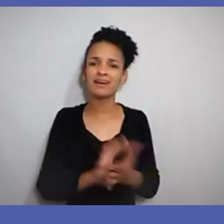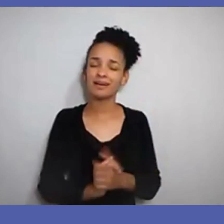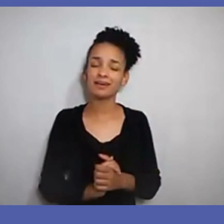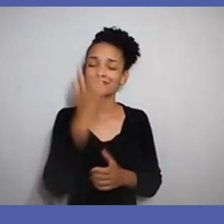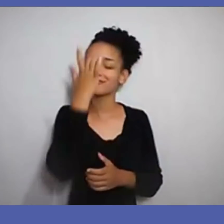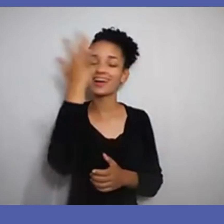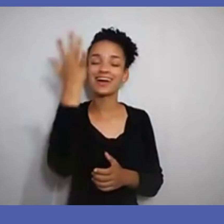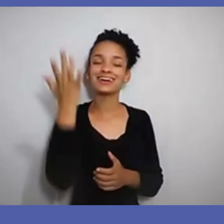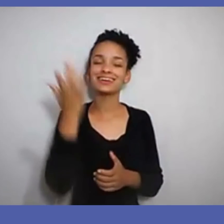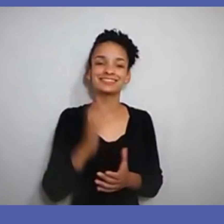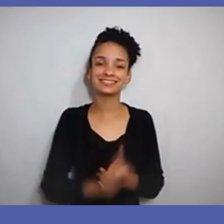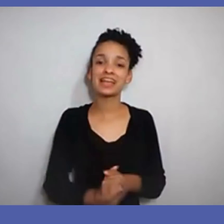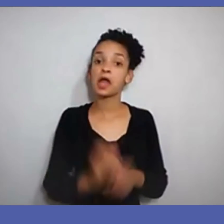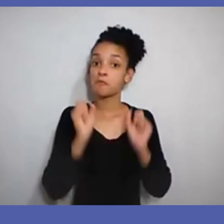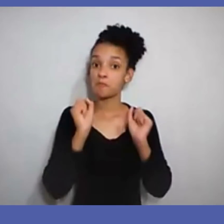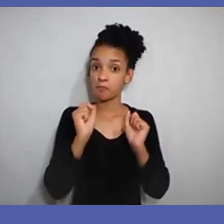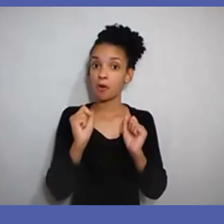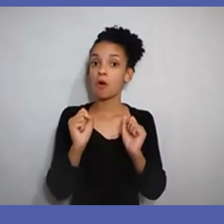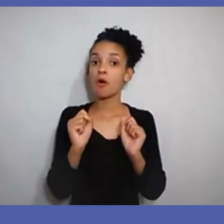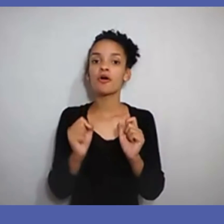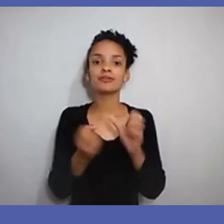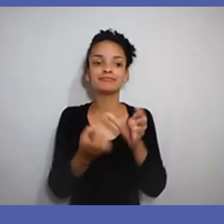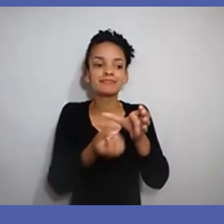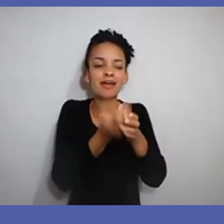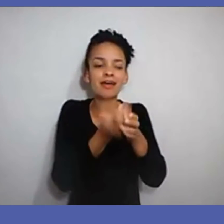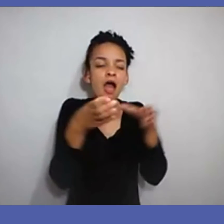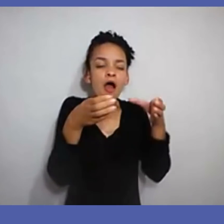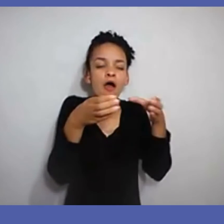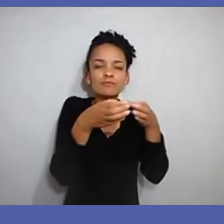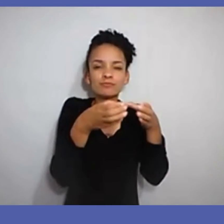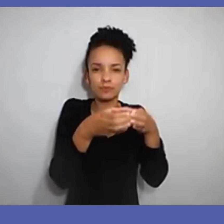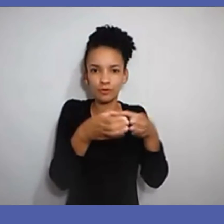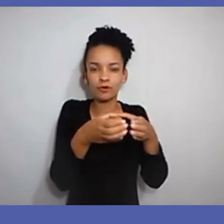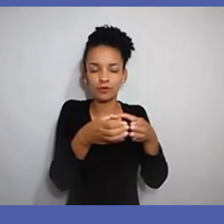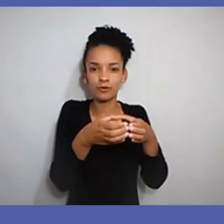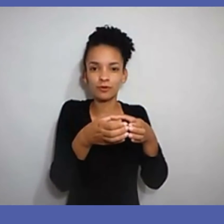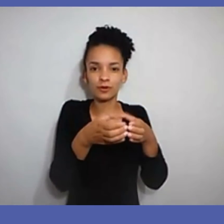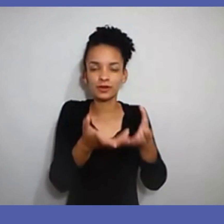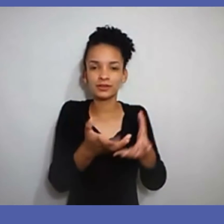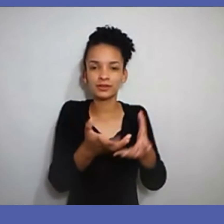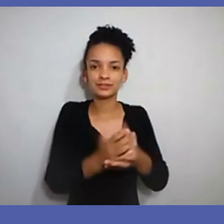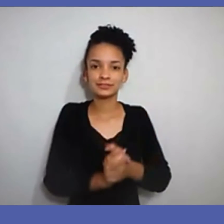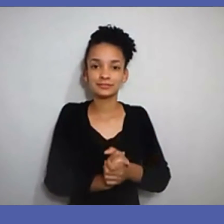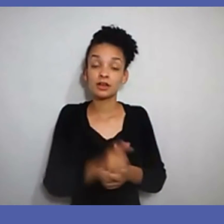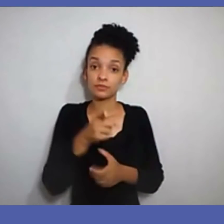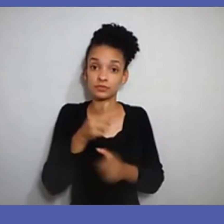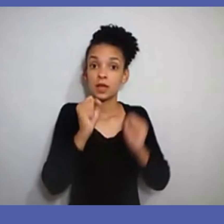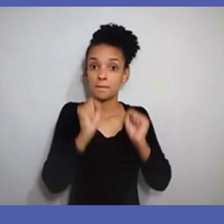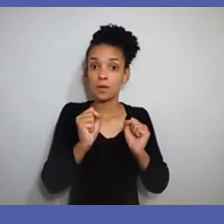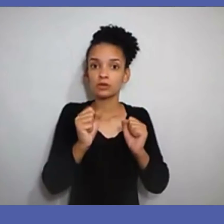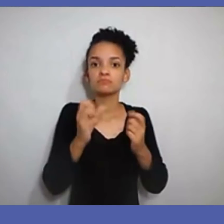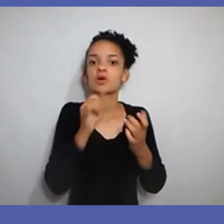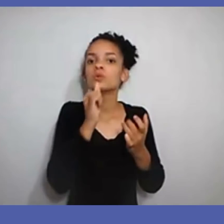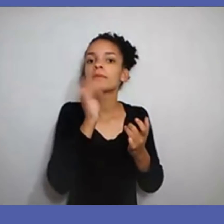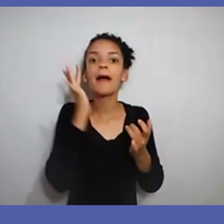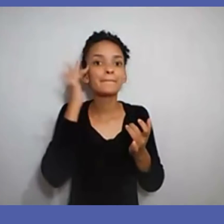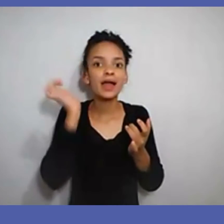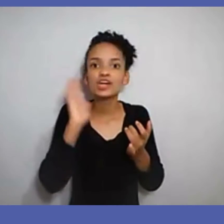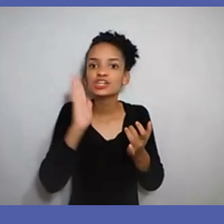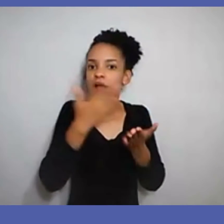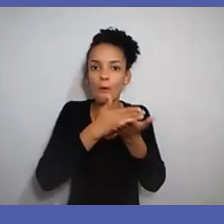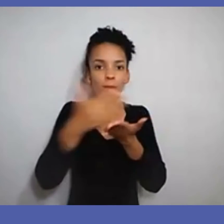o seu grupo. Você pode ser um dos condutores, né? E você pode ter, amanhã você pode ter já 2 pessoas no seu